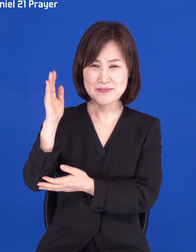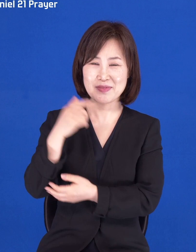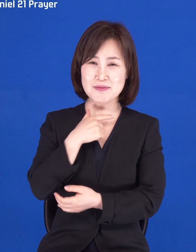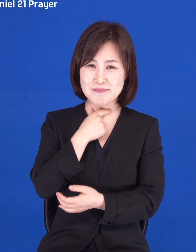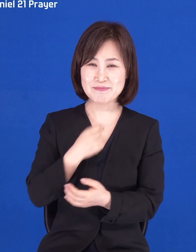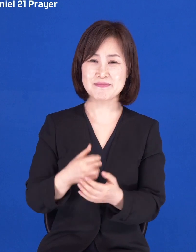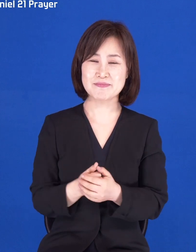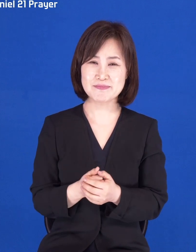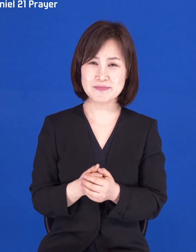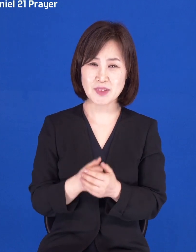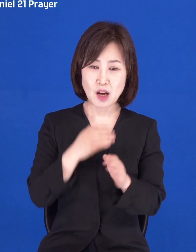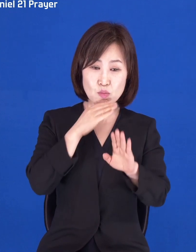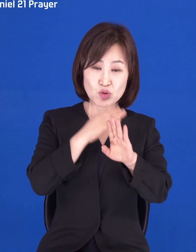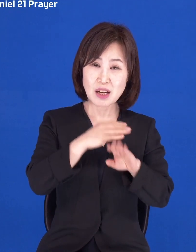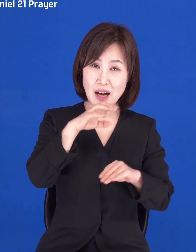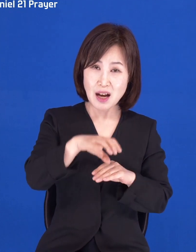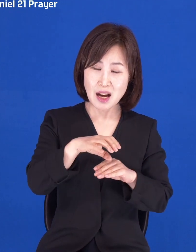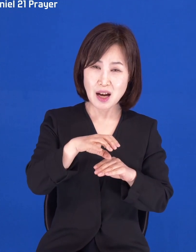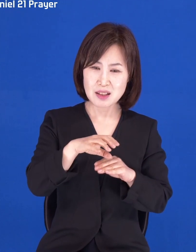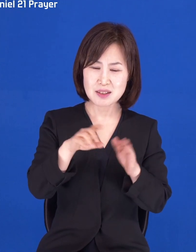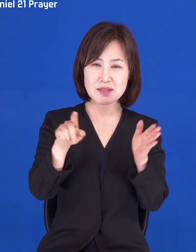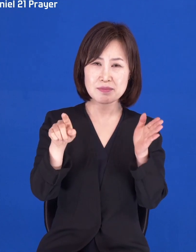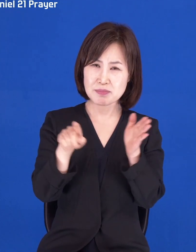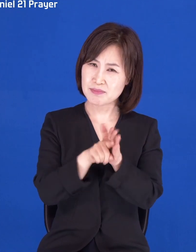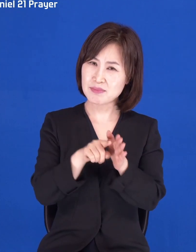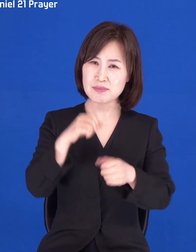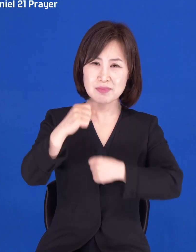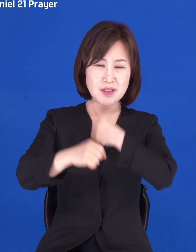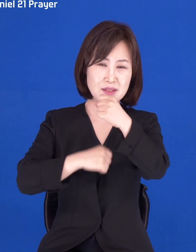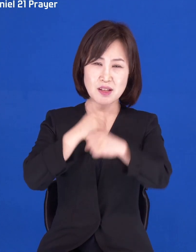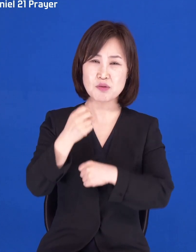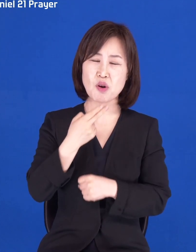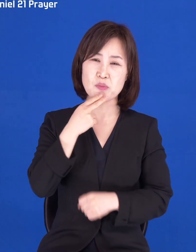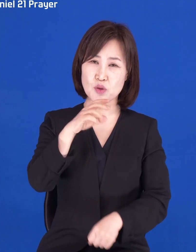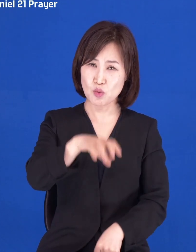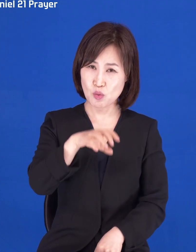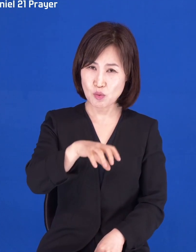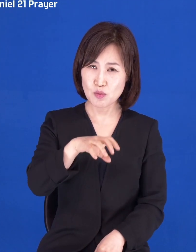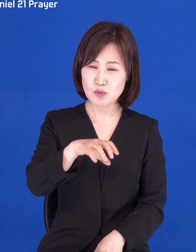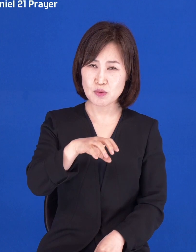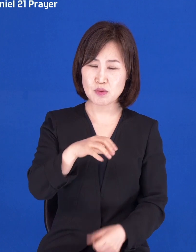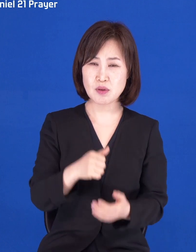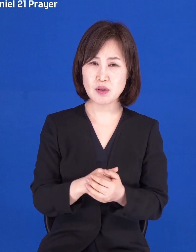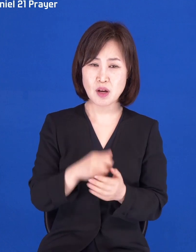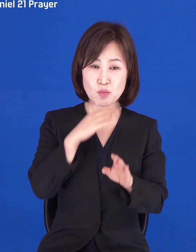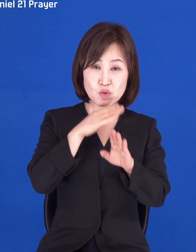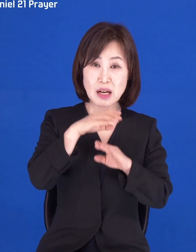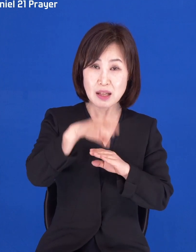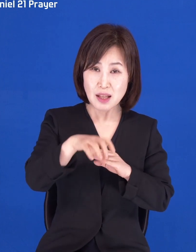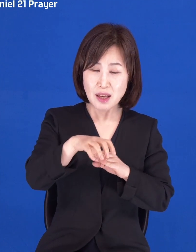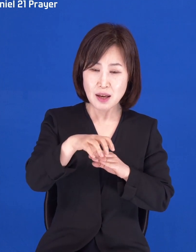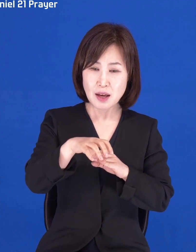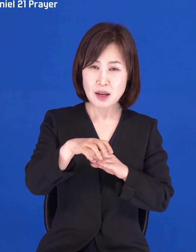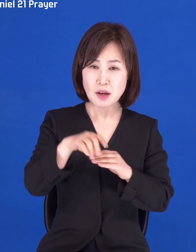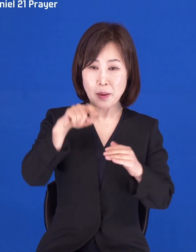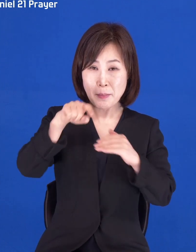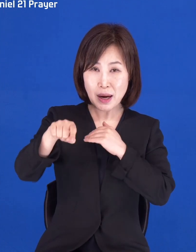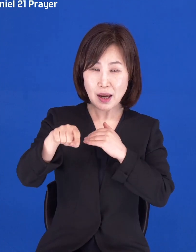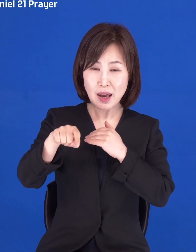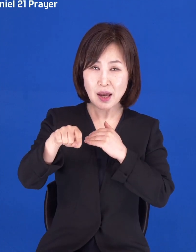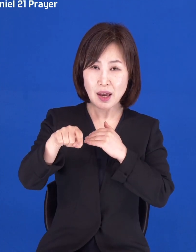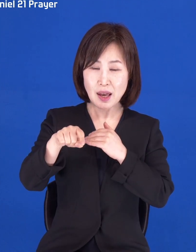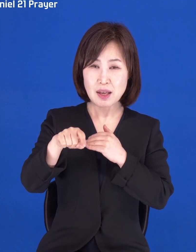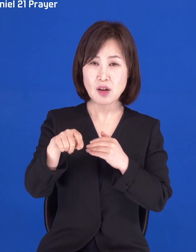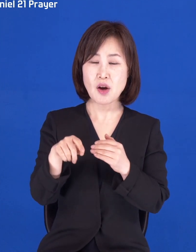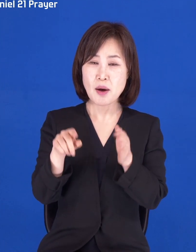북한은 신앙의 자유가 없는 나라입니다. 이런 북한에서 대놓고 신앙생활을 한다는